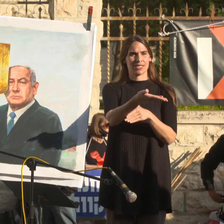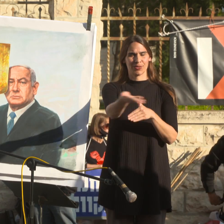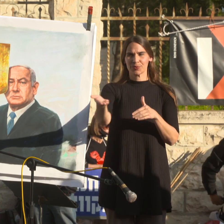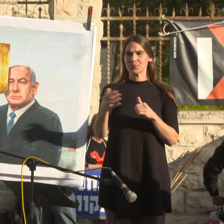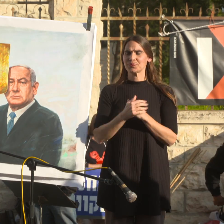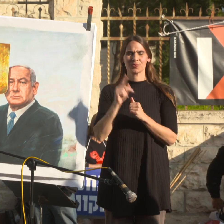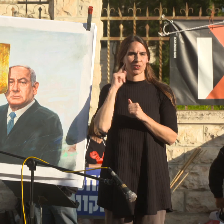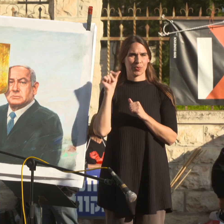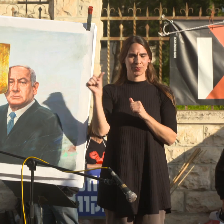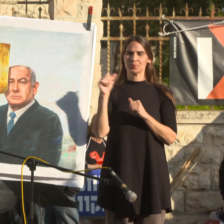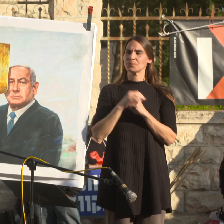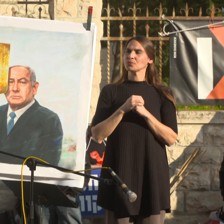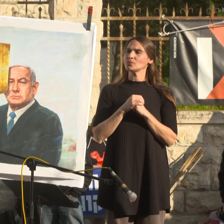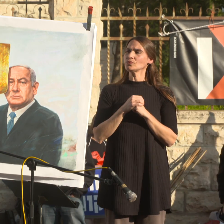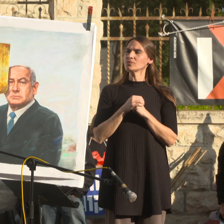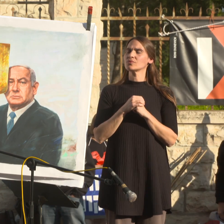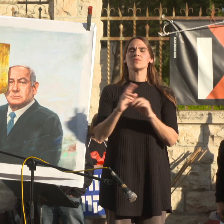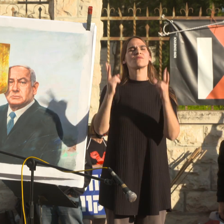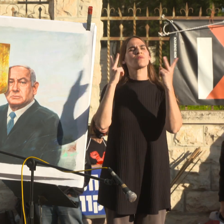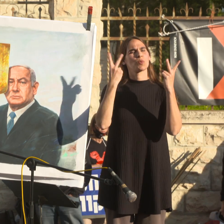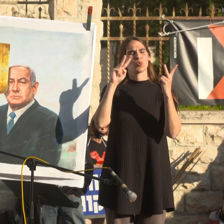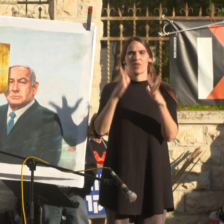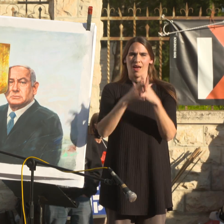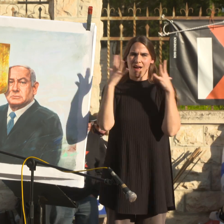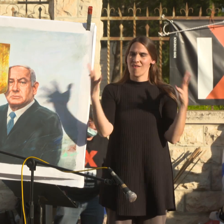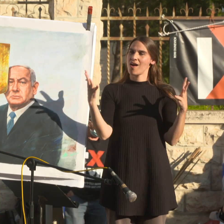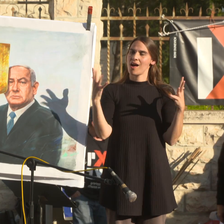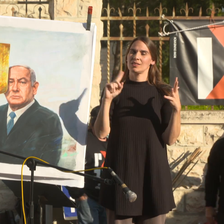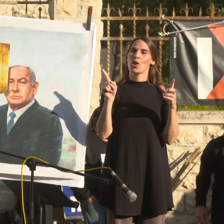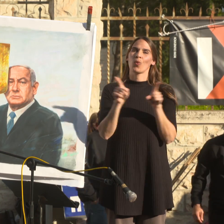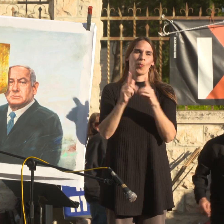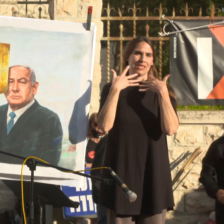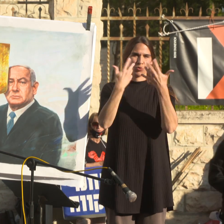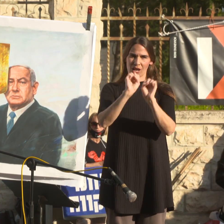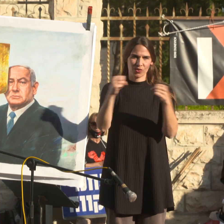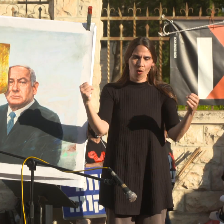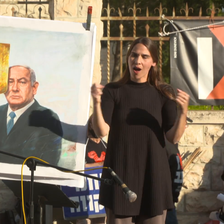כמובן היא הרבה יותר רחבה מהמשמעות שיש בסיפור התורה,